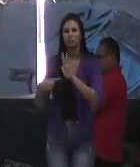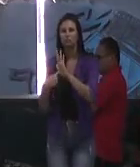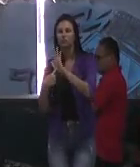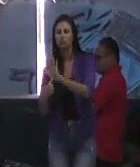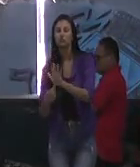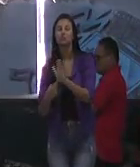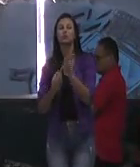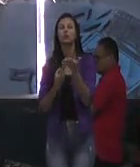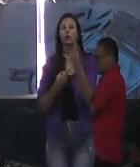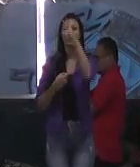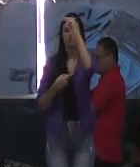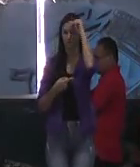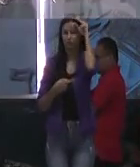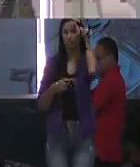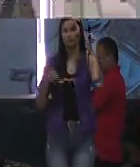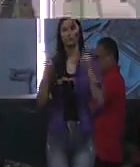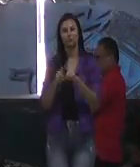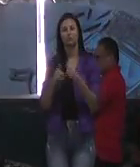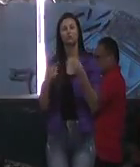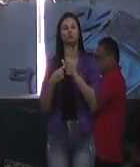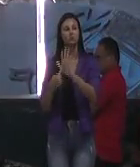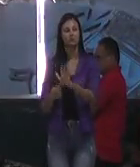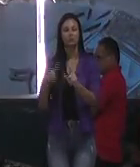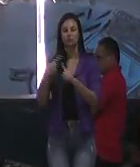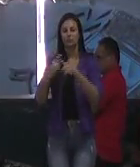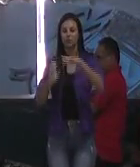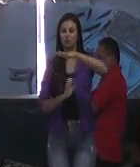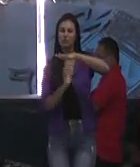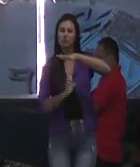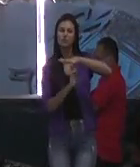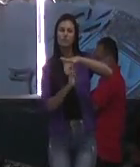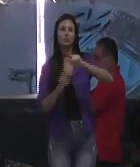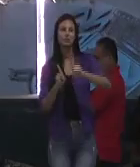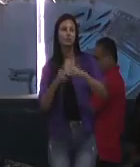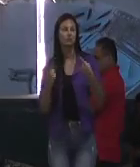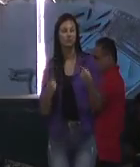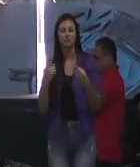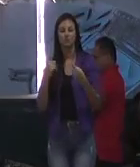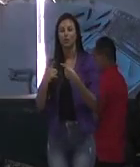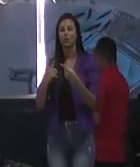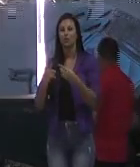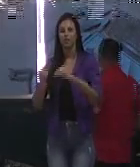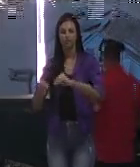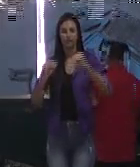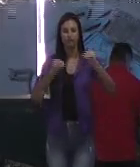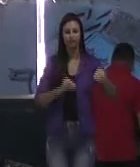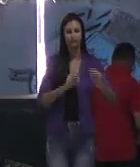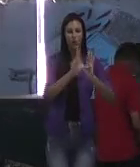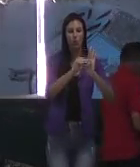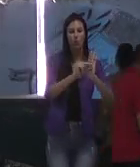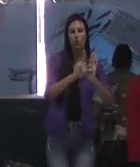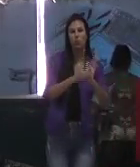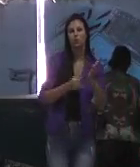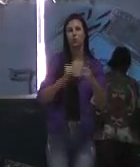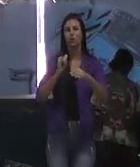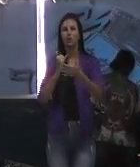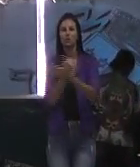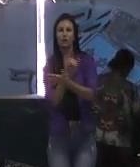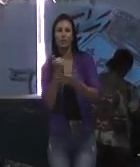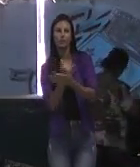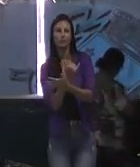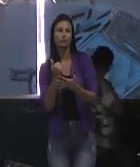rotineira na prefeitura, muitas empresas saindo para poder abrir em Una, em Itabuna, em Uruçuca, porque Ilhéus